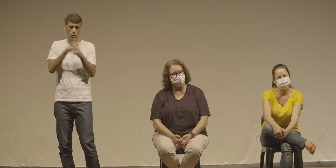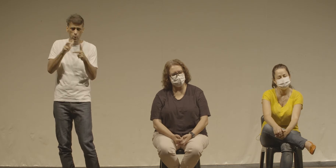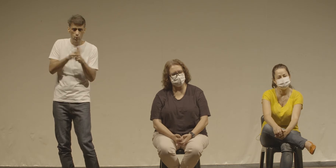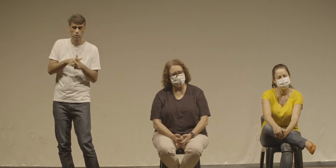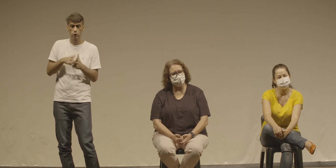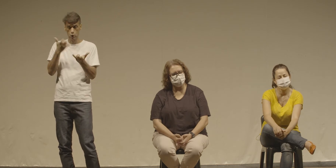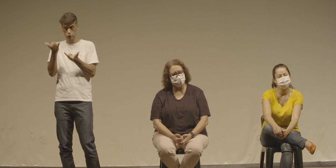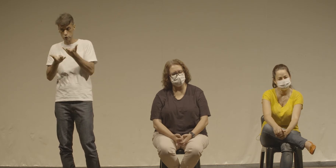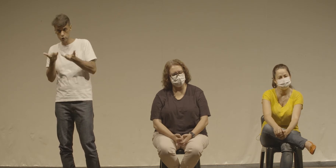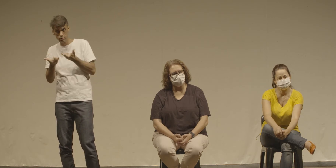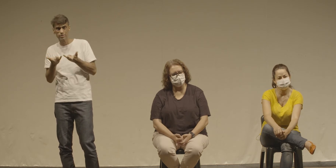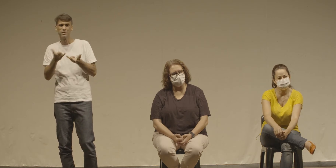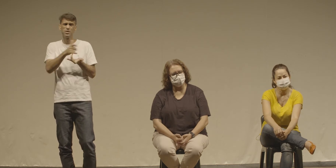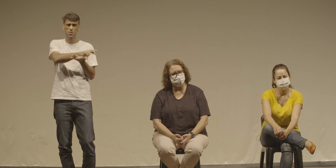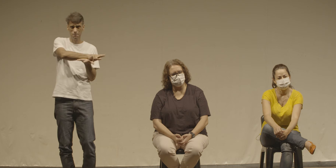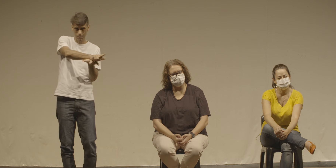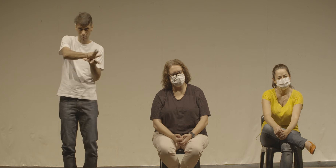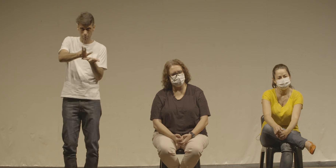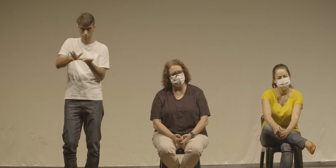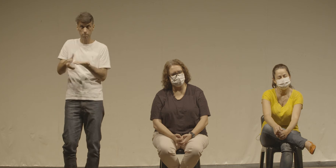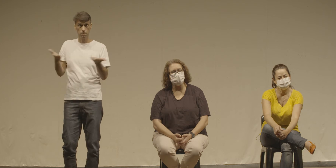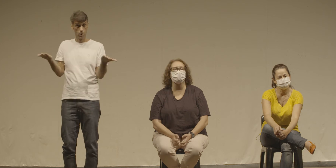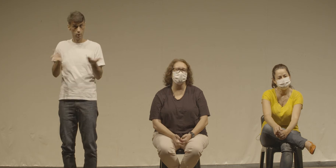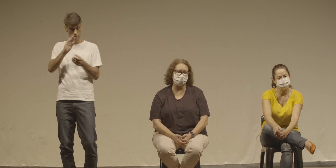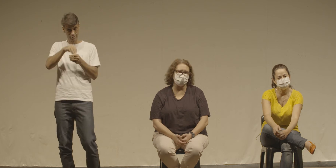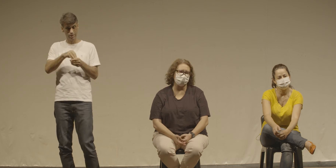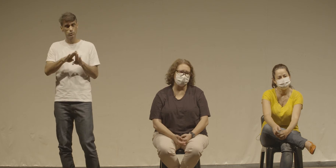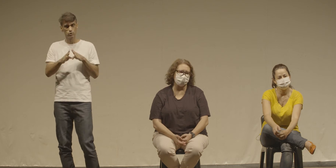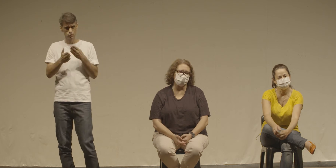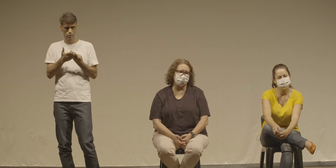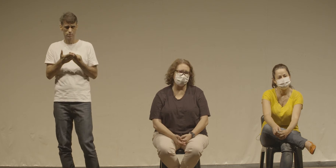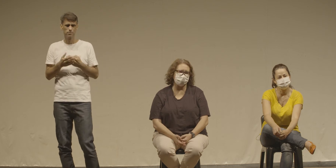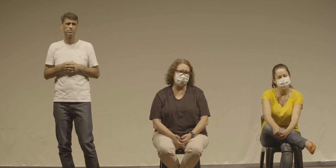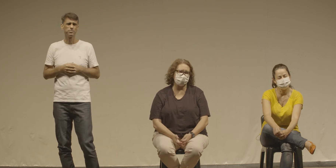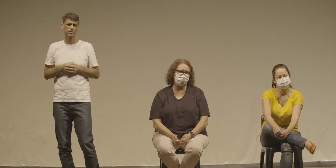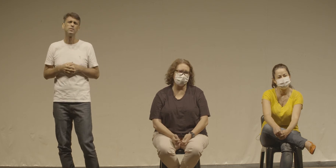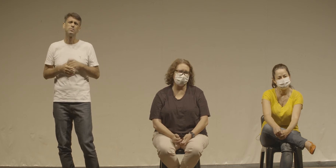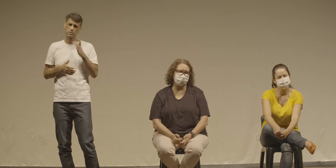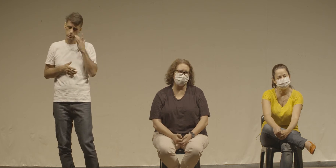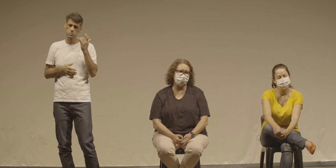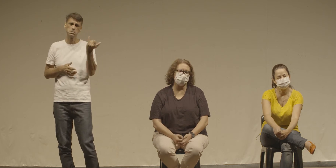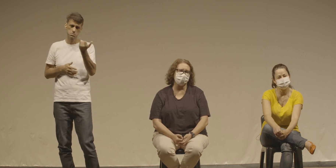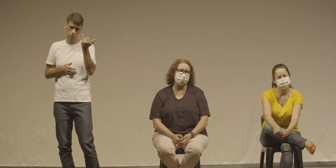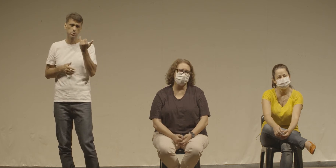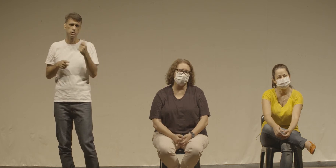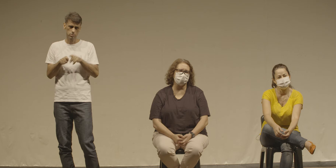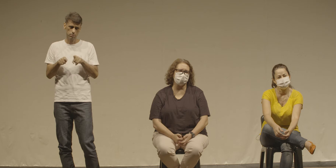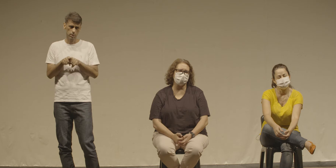brincadeiras. Então, tudo isso engloba a educação física escolar. Então, eu acho assim, que seria interessante também